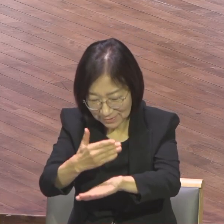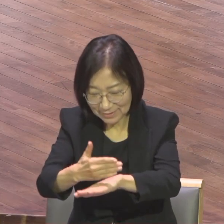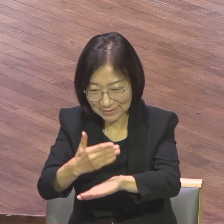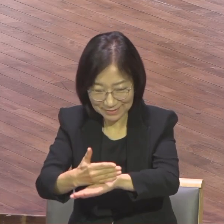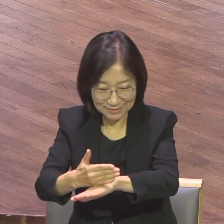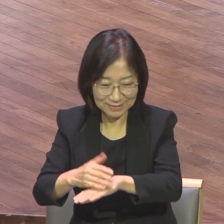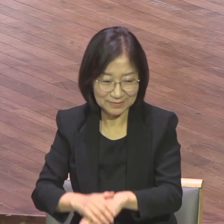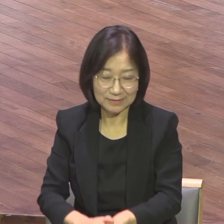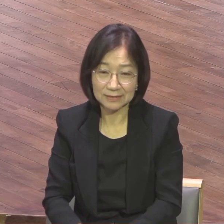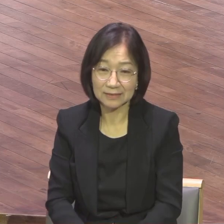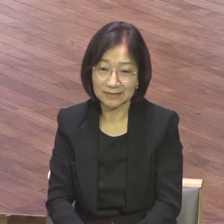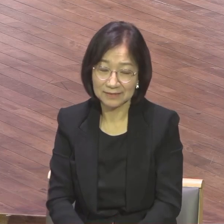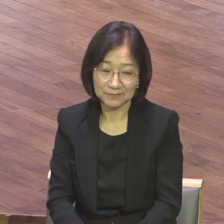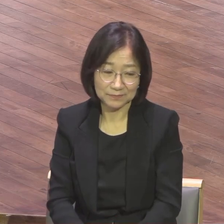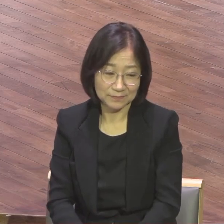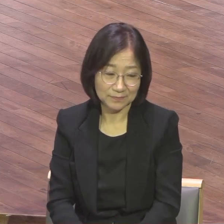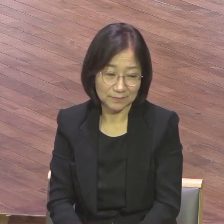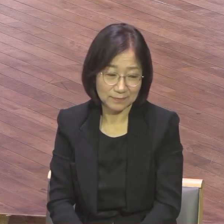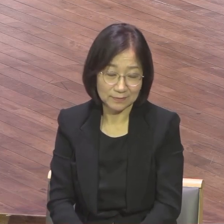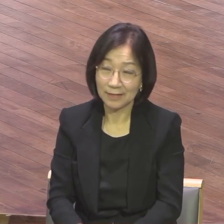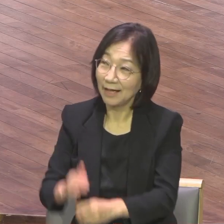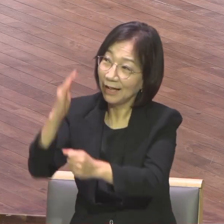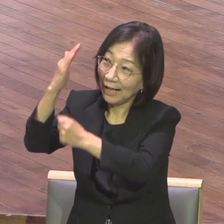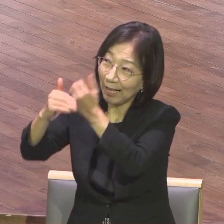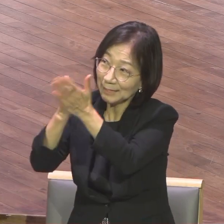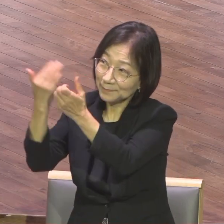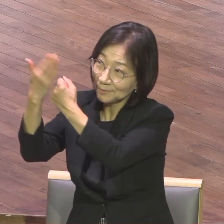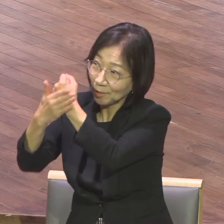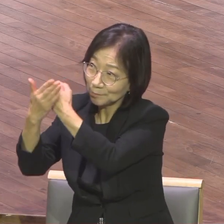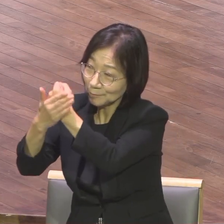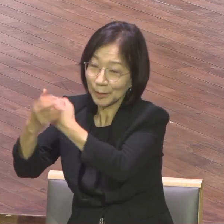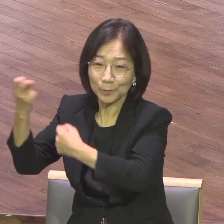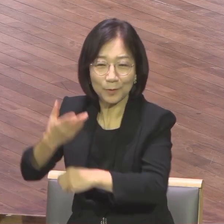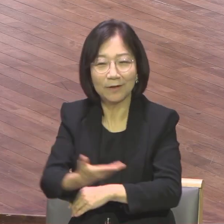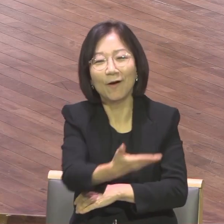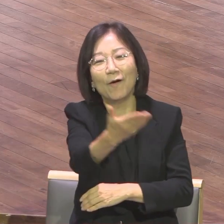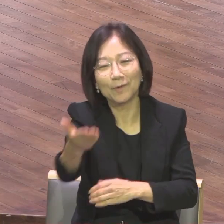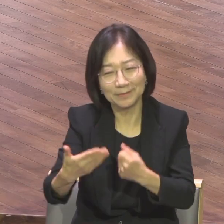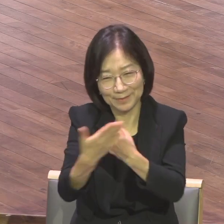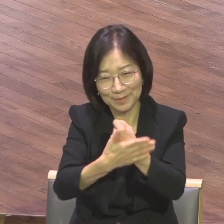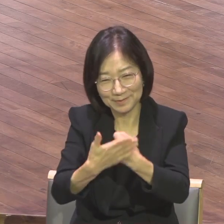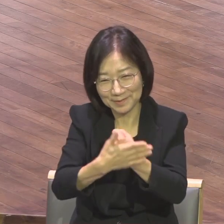드립니다. 저는 고백하지요. 하나님 덕분입니다. 우리 성도님 덕분입니다.